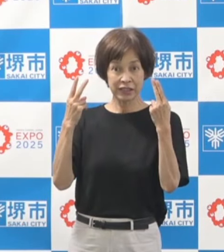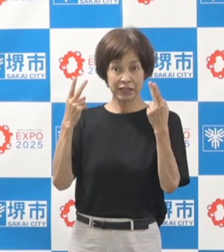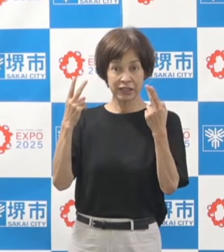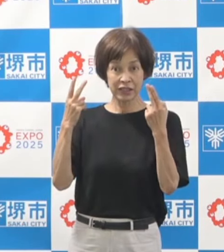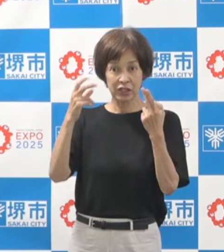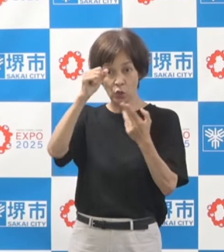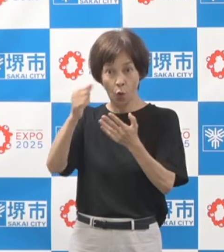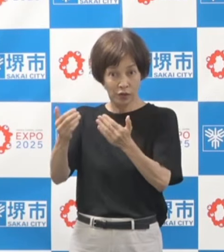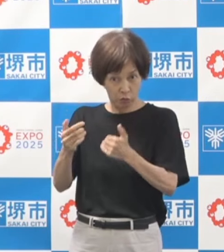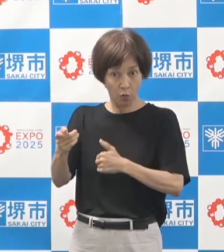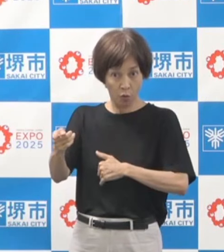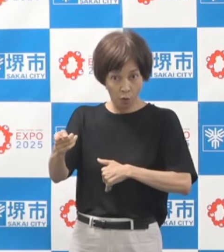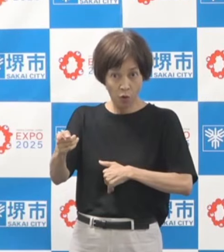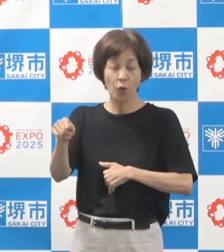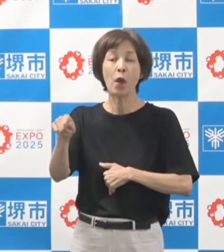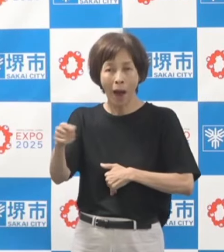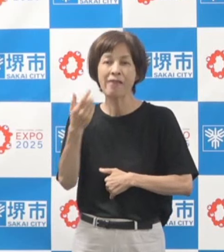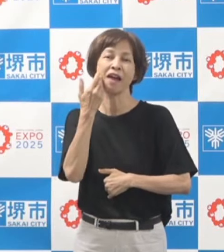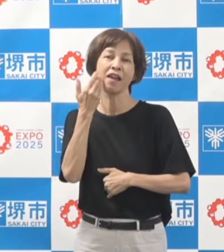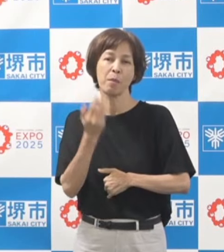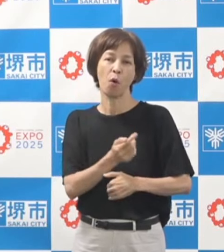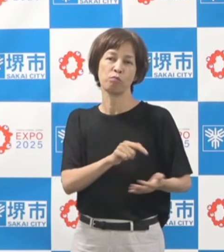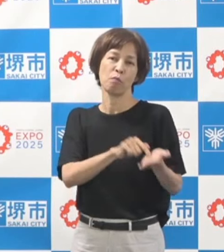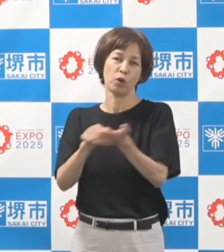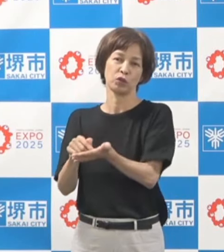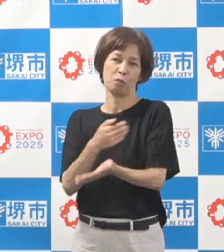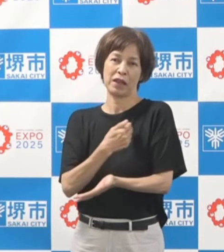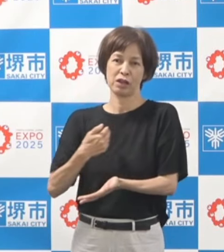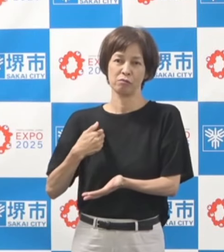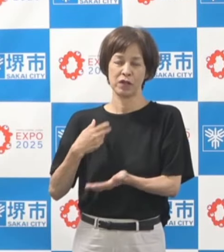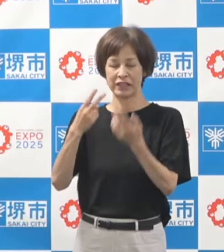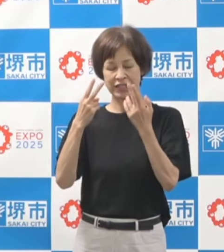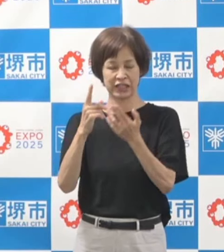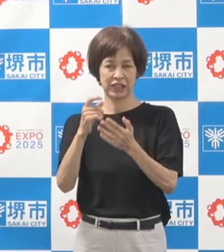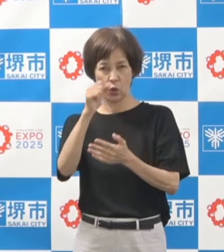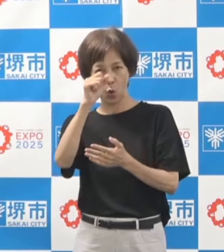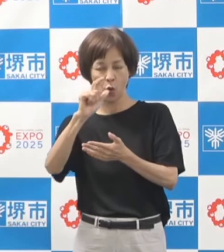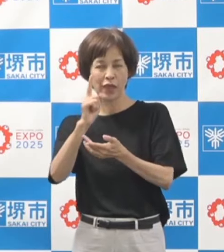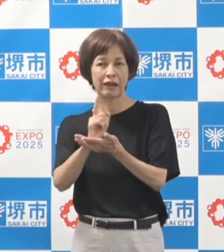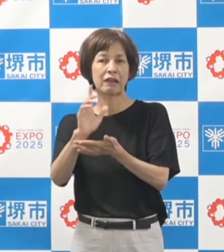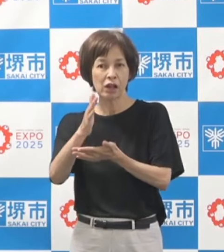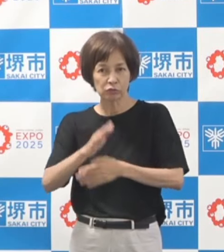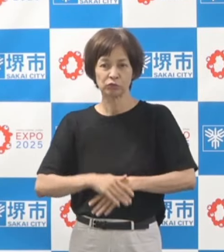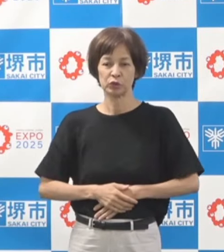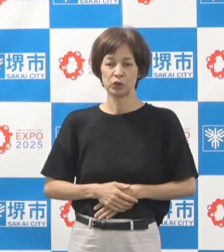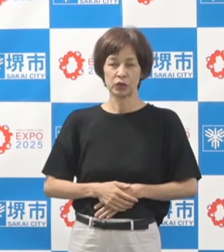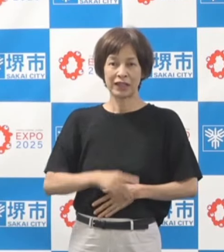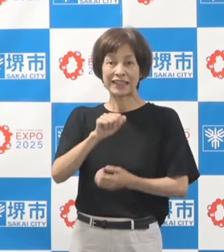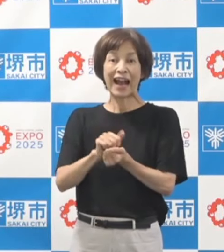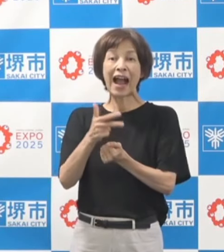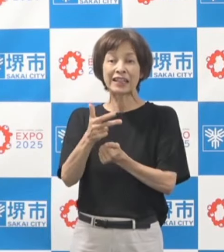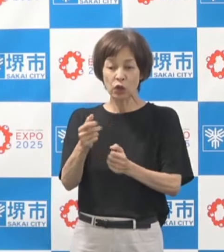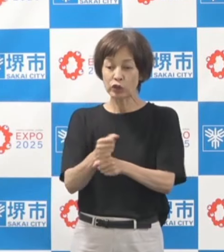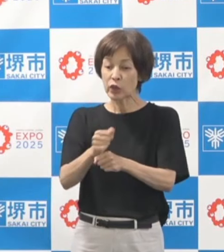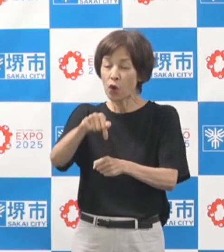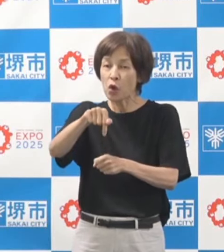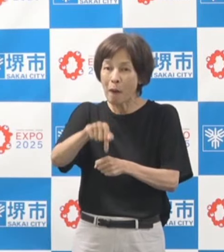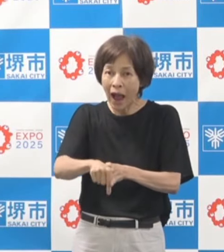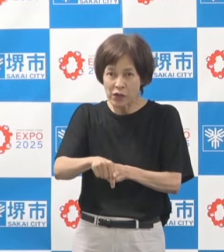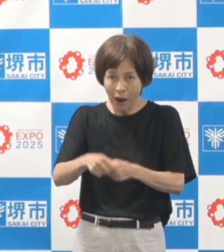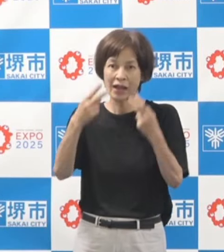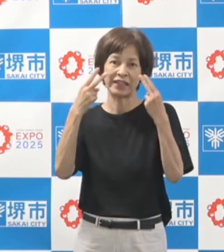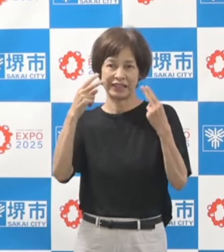は民間の方どなたでも申し込みできますので、認知症に限らず堺市の事業として対象にするのは認知症の方ということになります